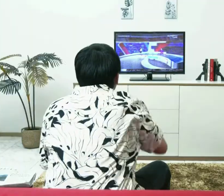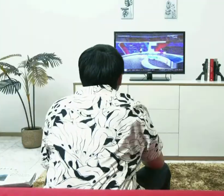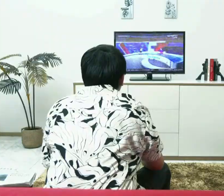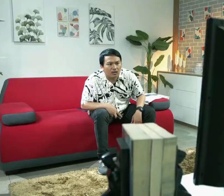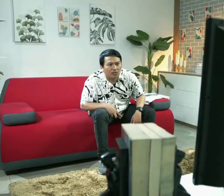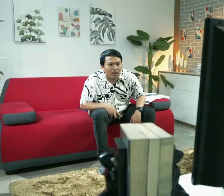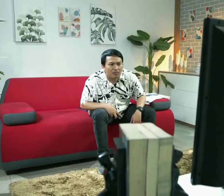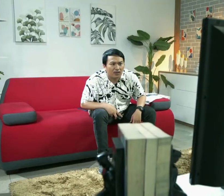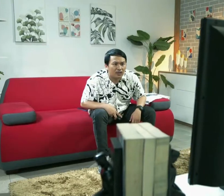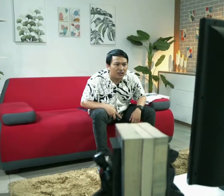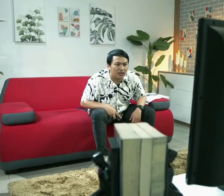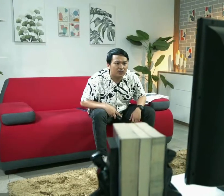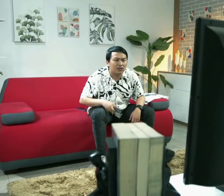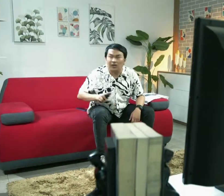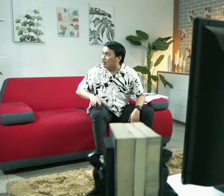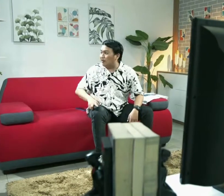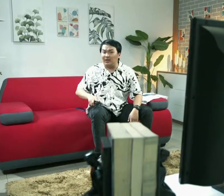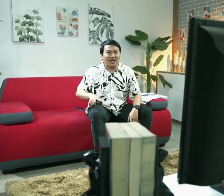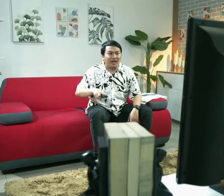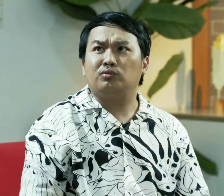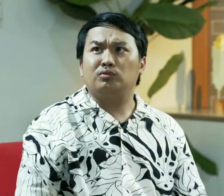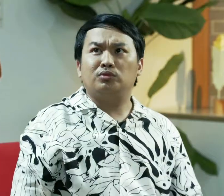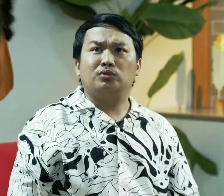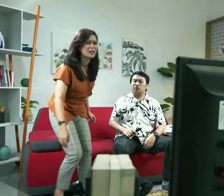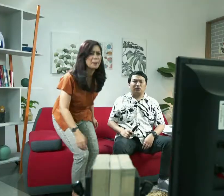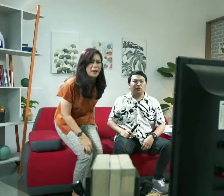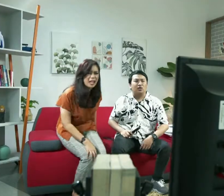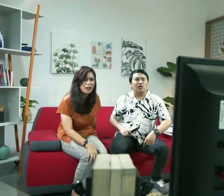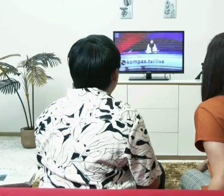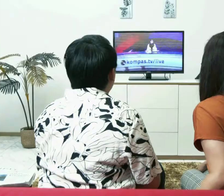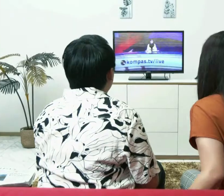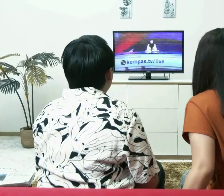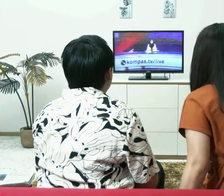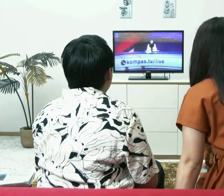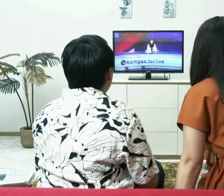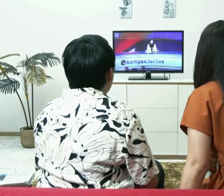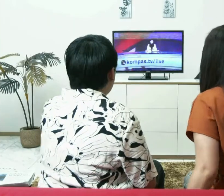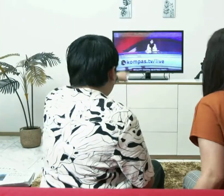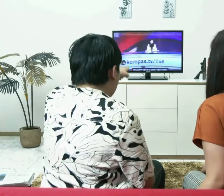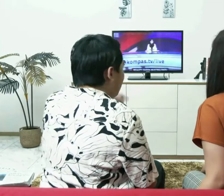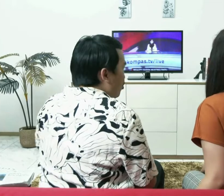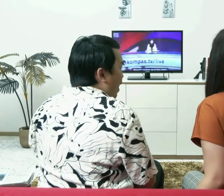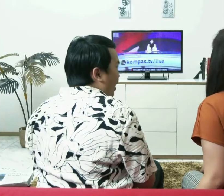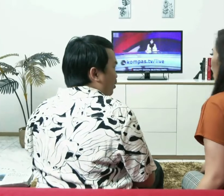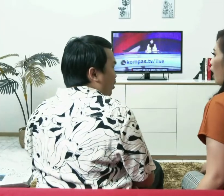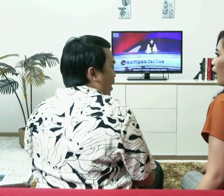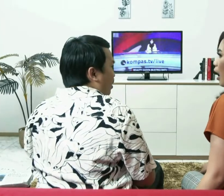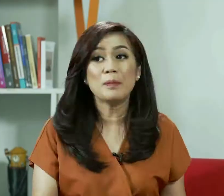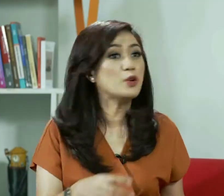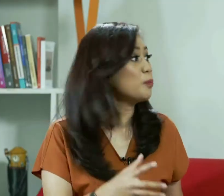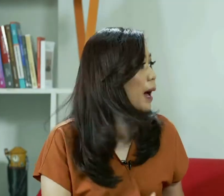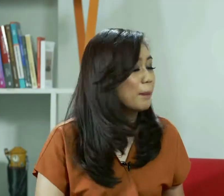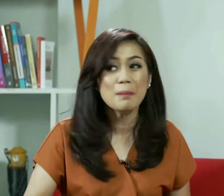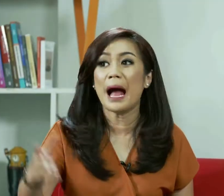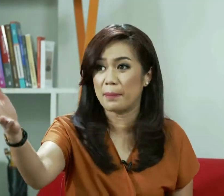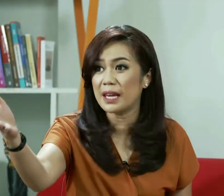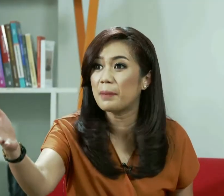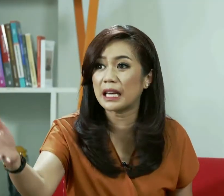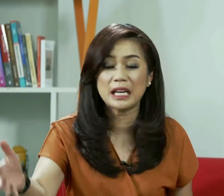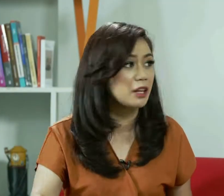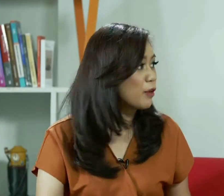semua kok gambarnya gini sih mami Kenapa kenapa TV kita banyak semutnya gini Kamu naruh gula ya di situ ya menurut